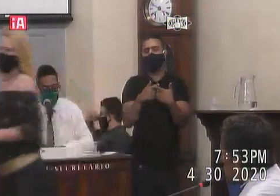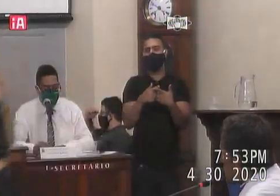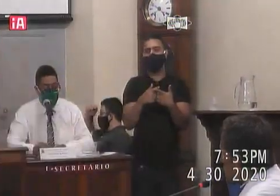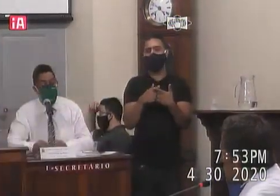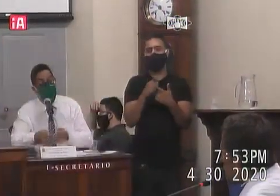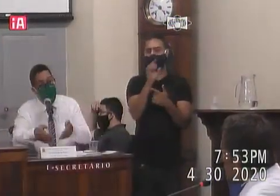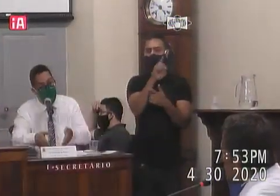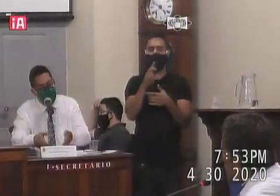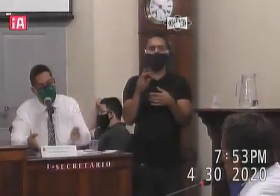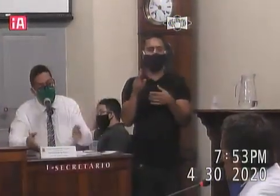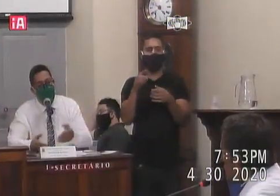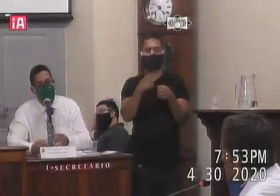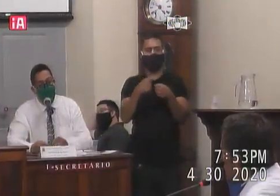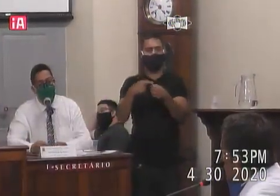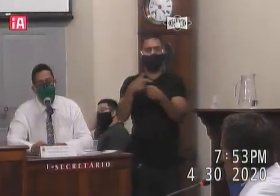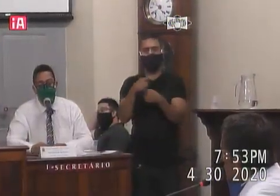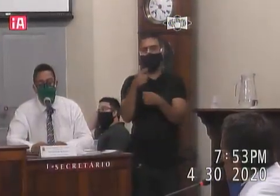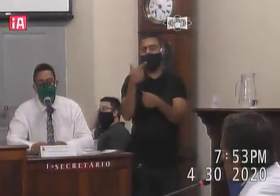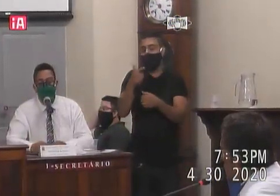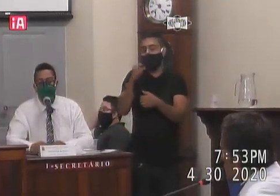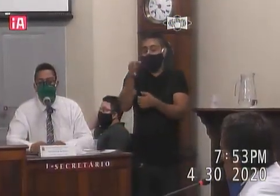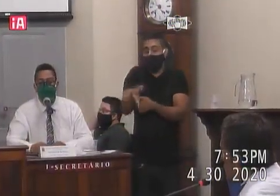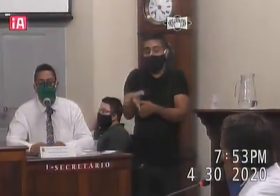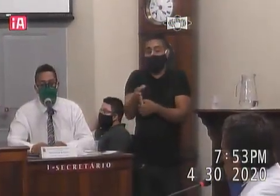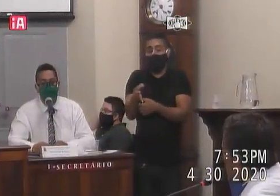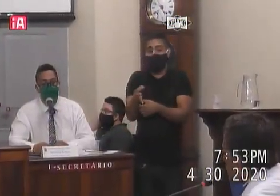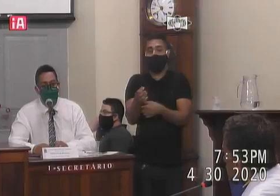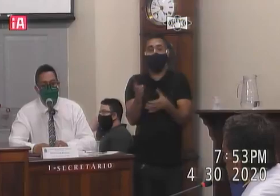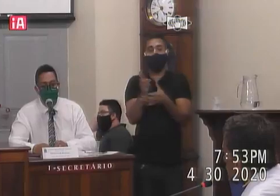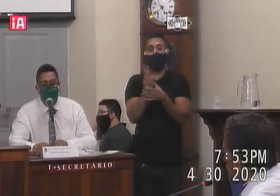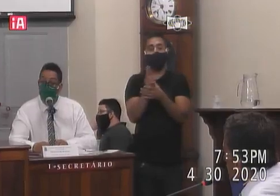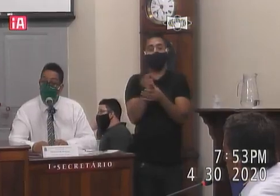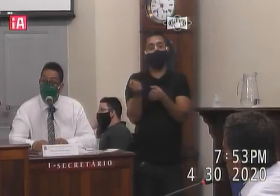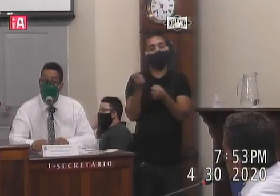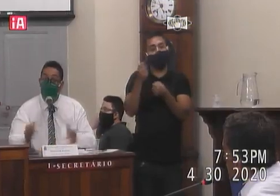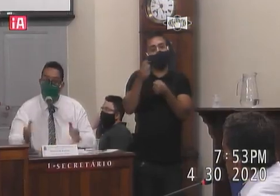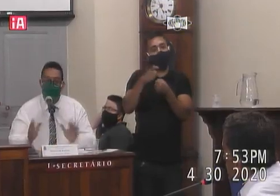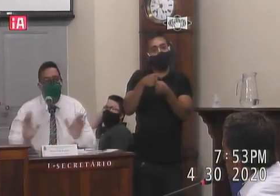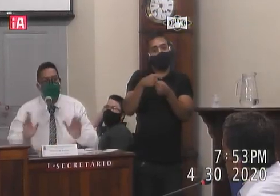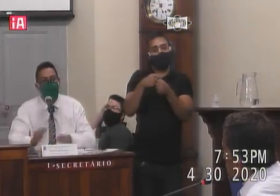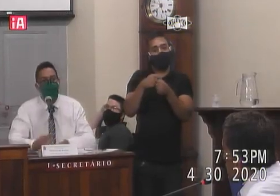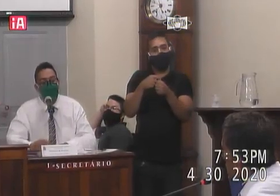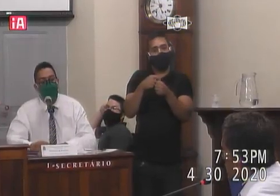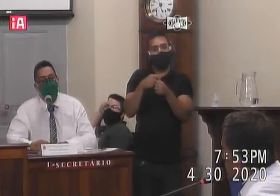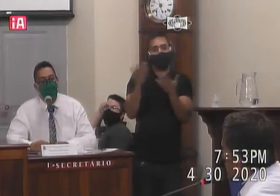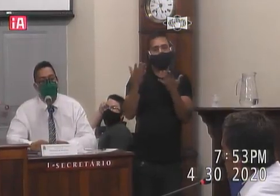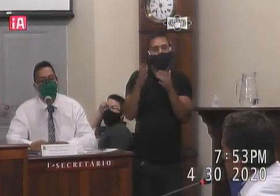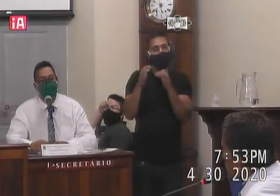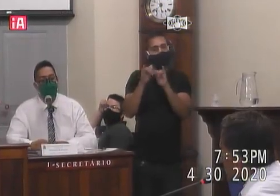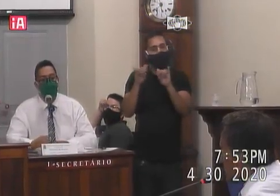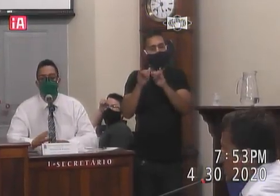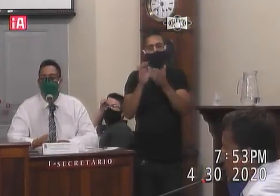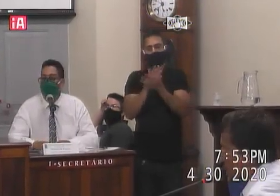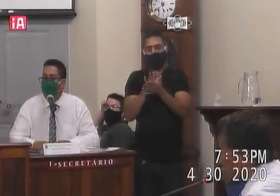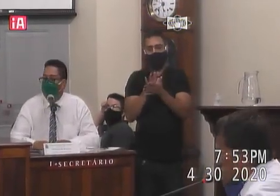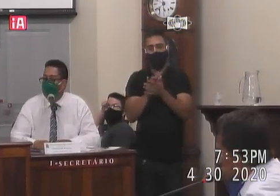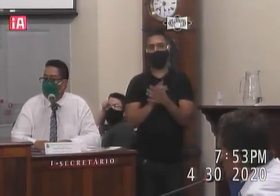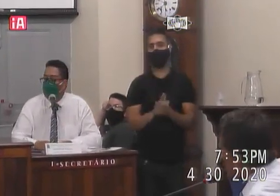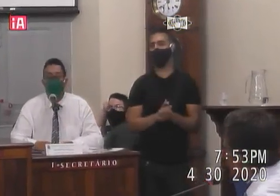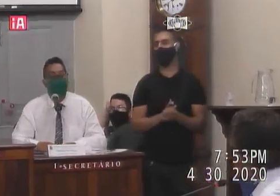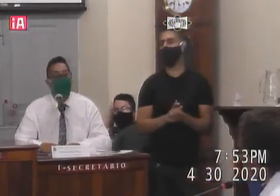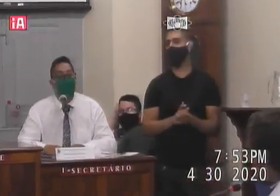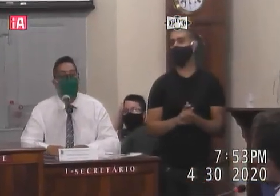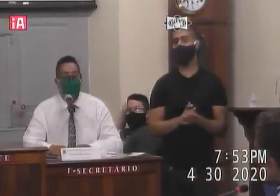independente de cada município e não é certo ainda que o município vai adotar ainda. É boato, mas não tem nada certo ainda não. Obrigado.